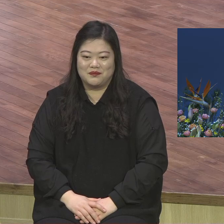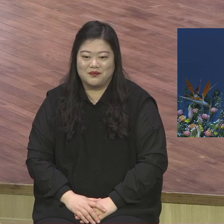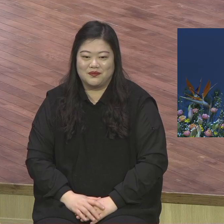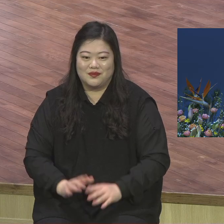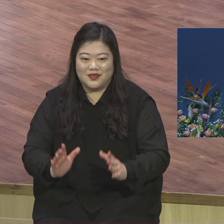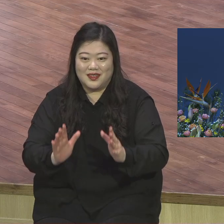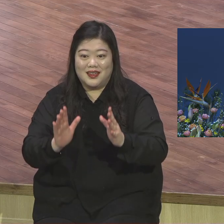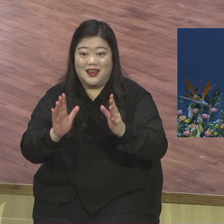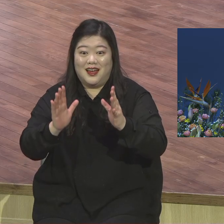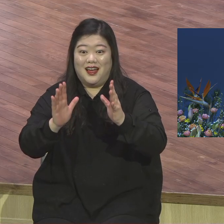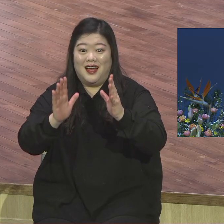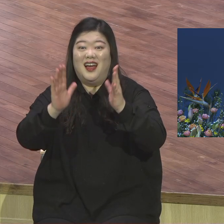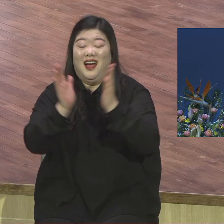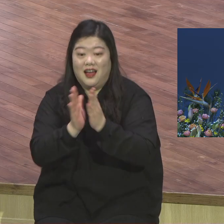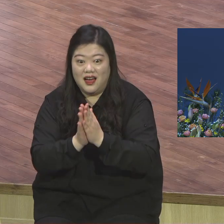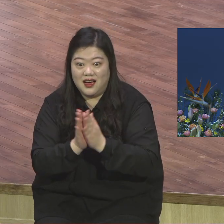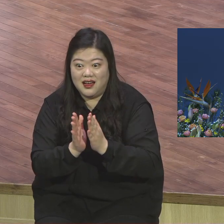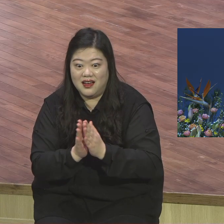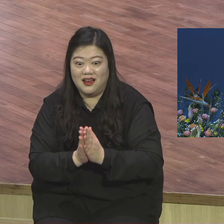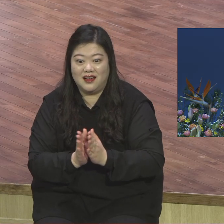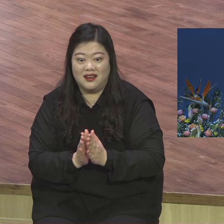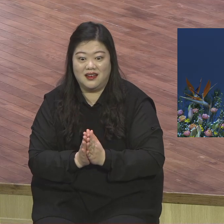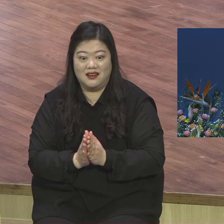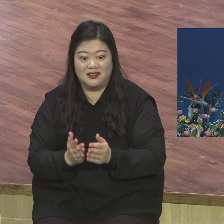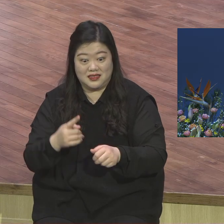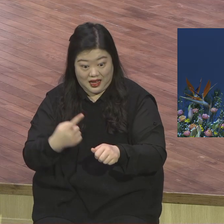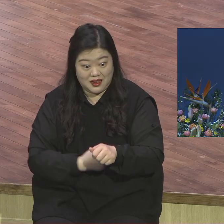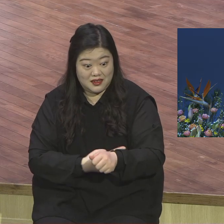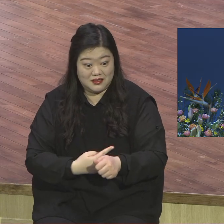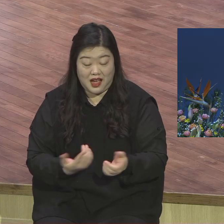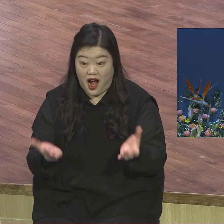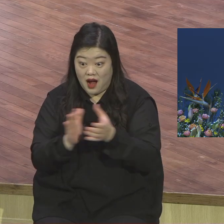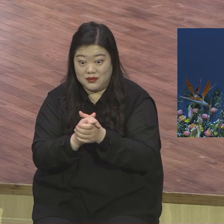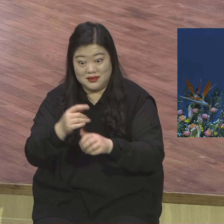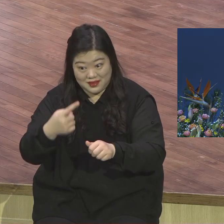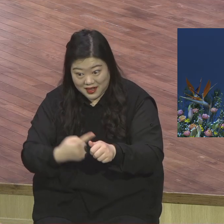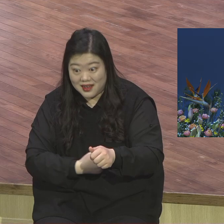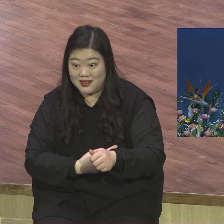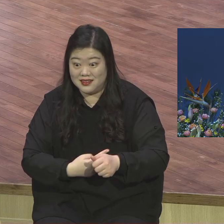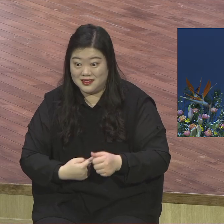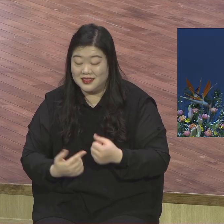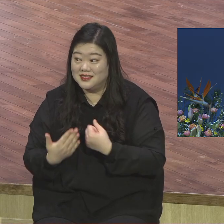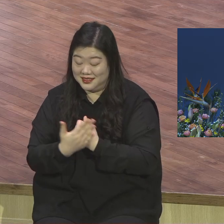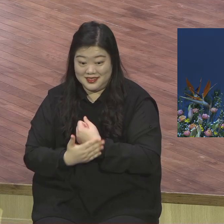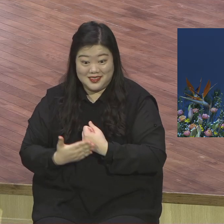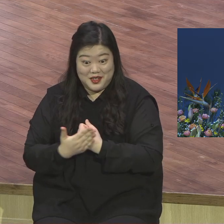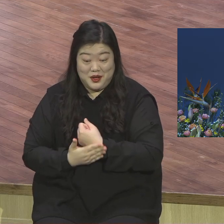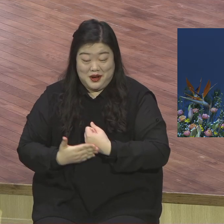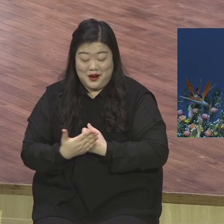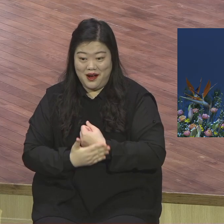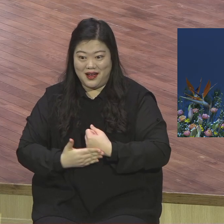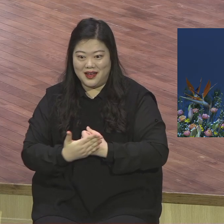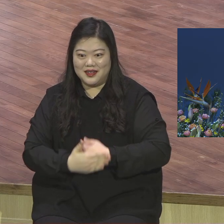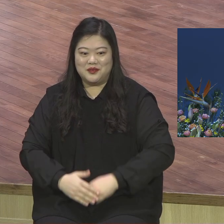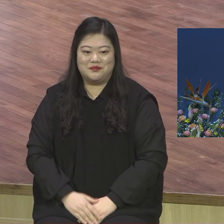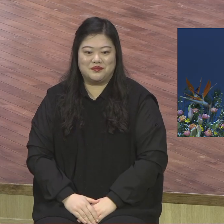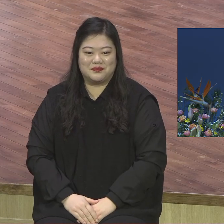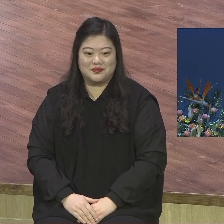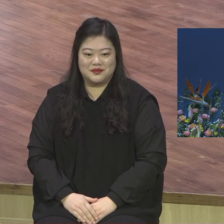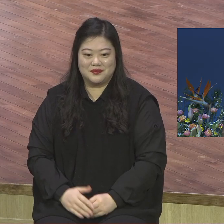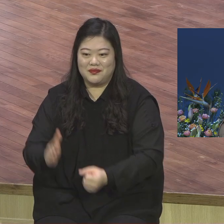박수를 칠 수밖에 없고 아멘이 나올 수밖에 없는 아주 은혜로운 찬양이었습니다.